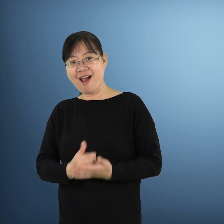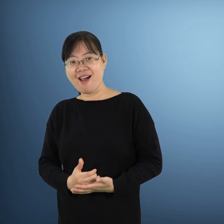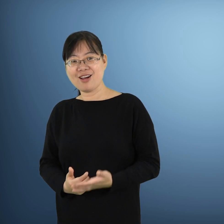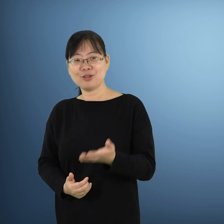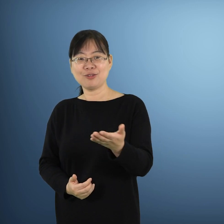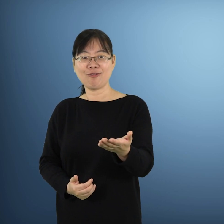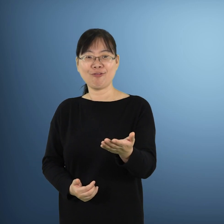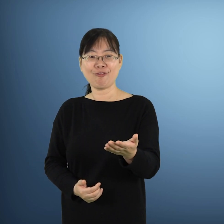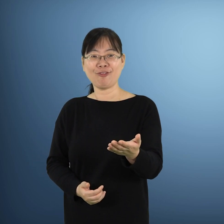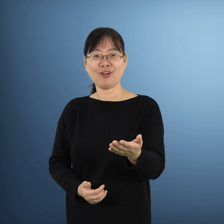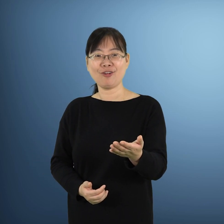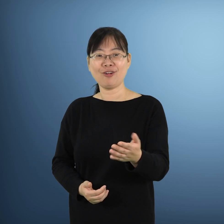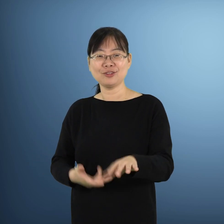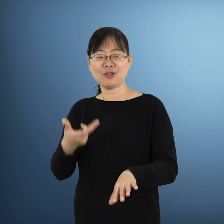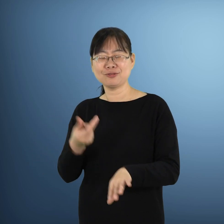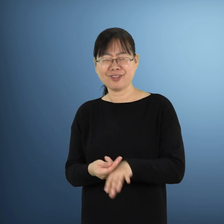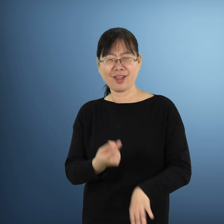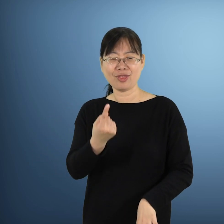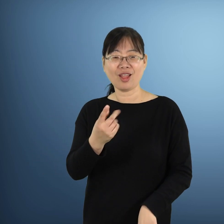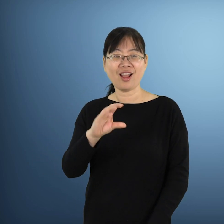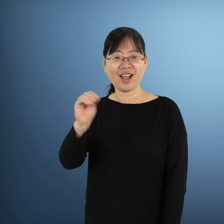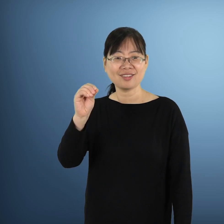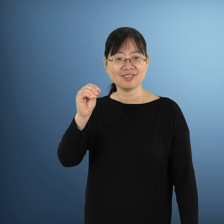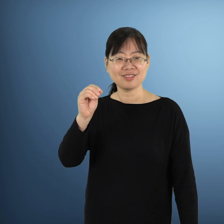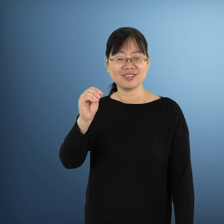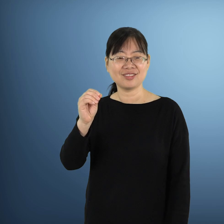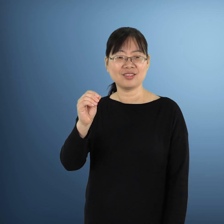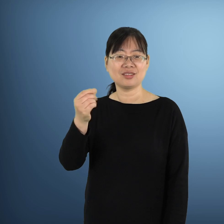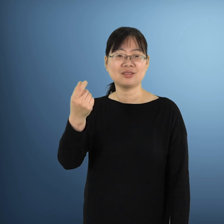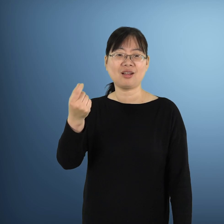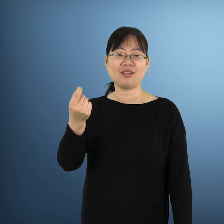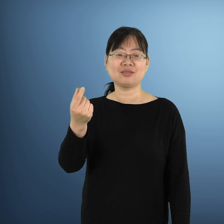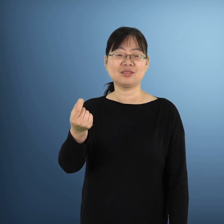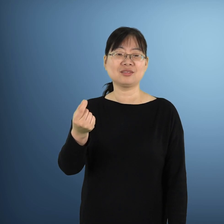그냥 주사 한 대 맞고 가는 것 같은 그런